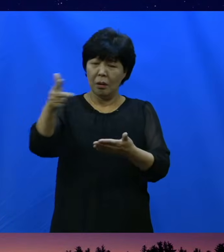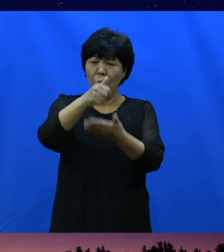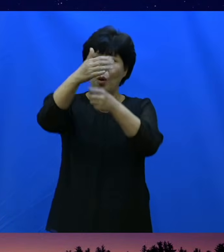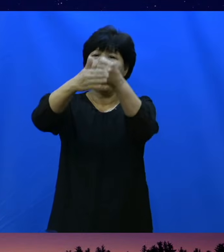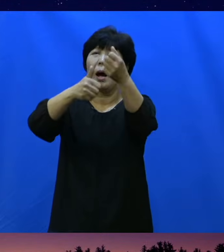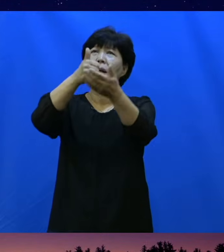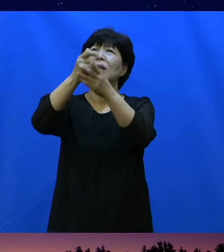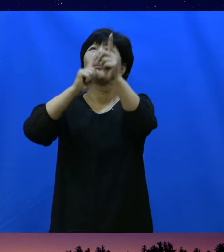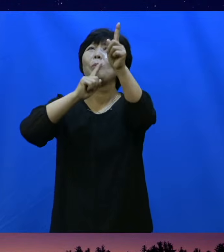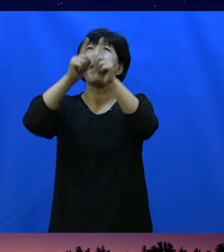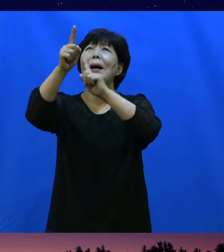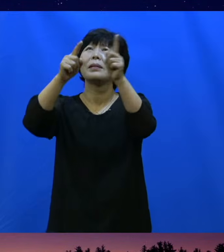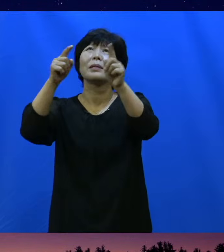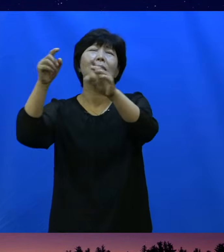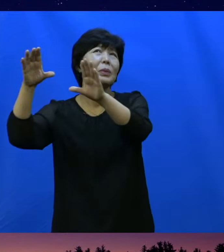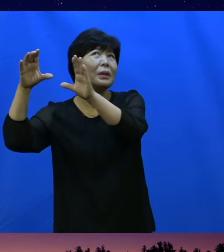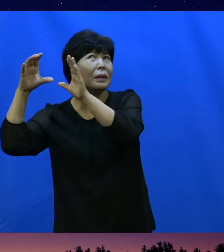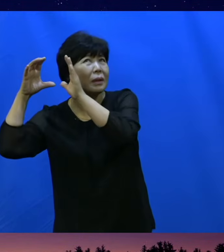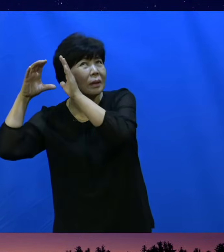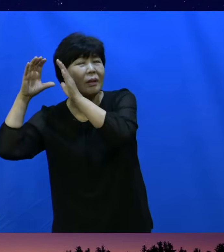재판관의 판결이 중요해요.